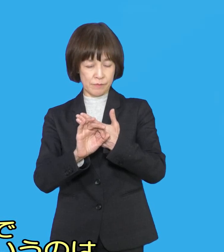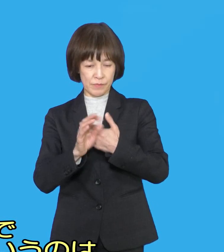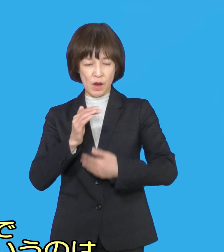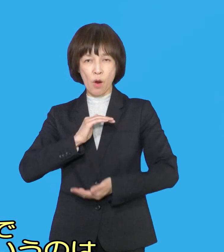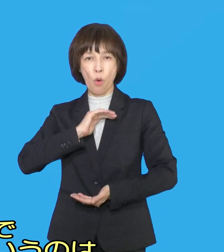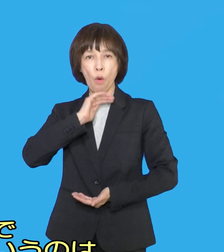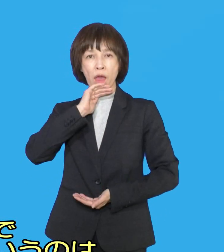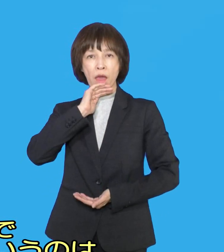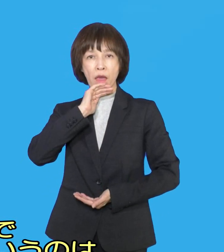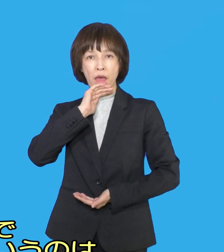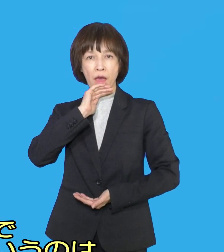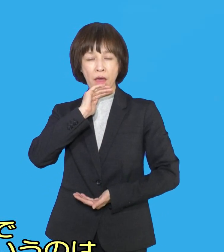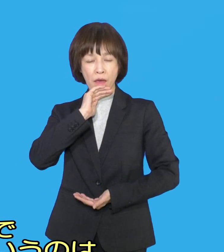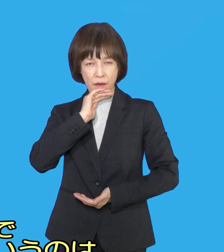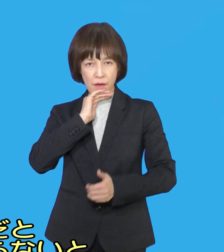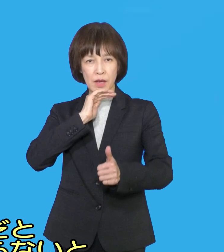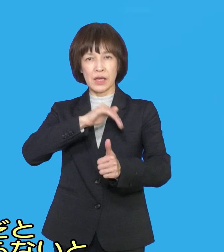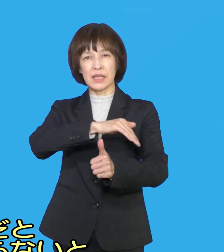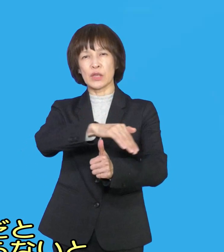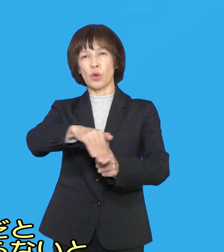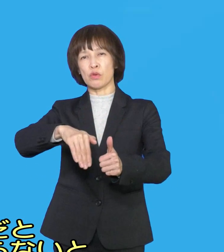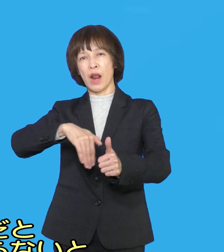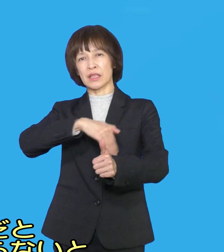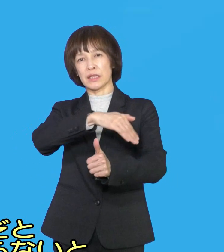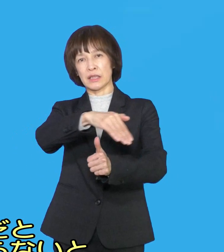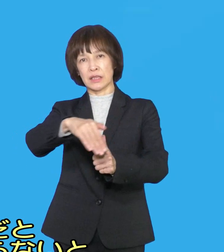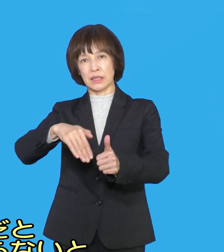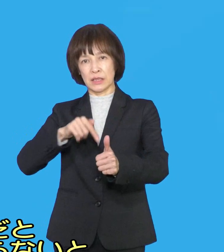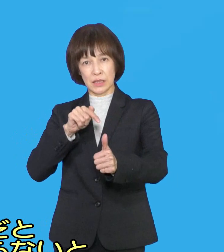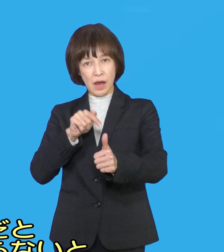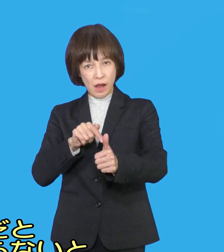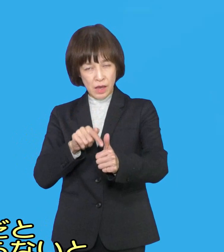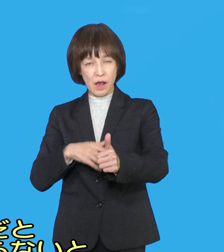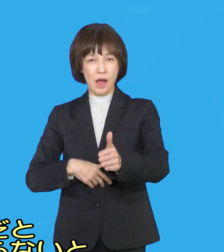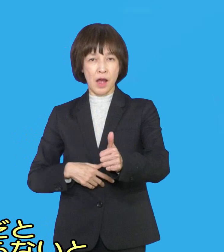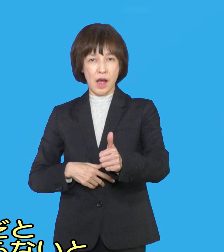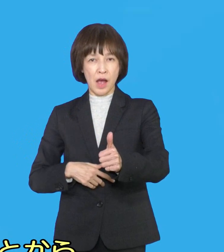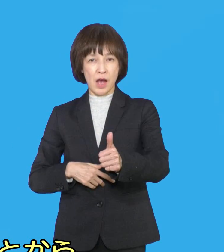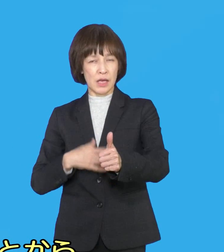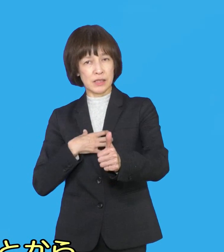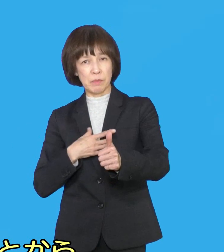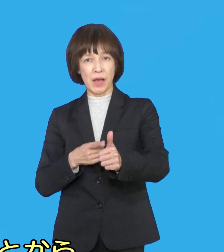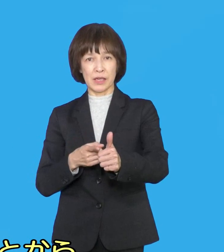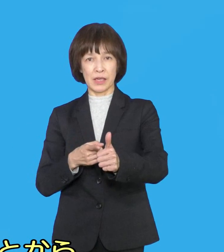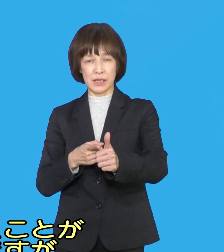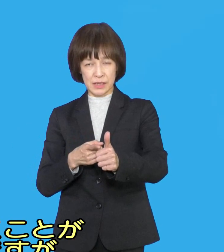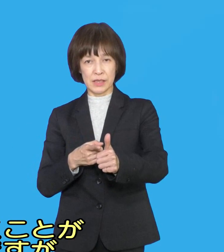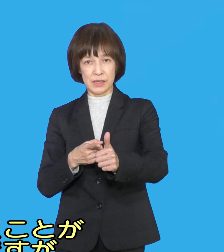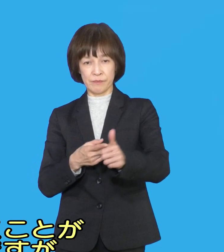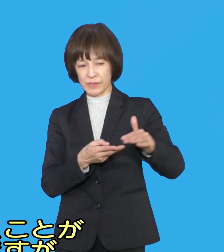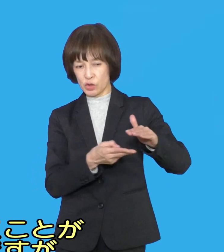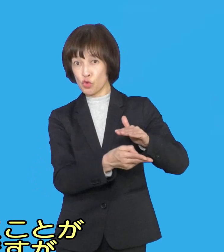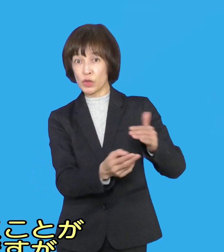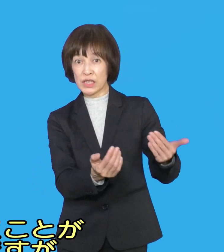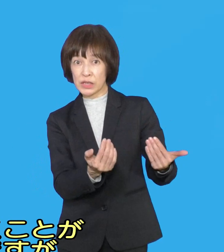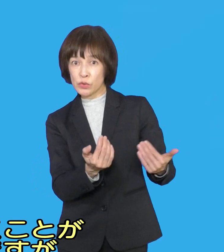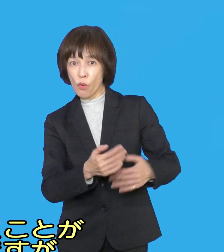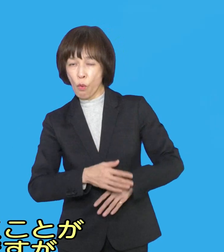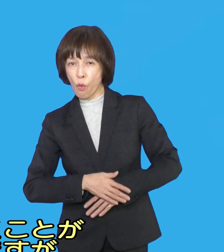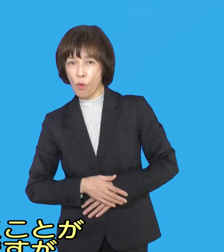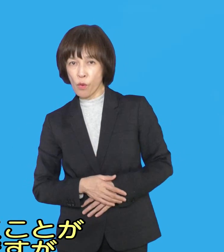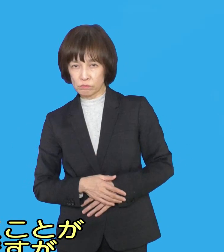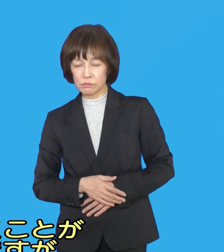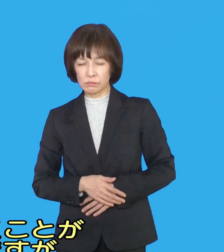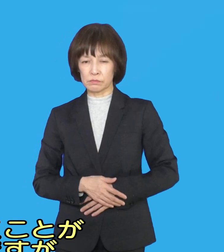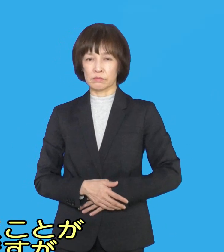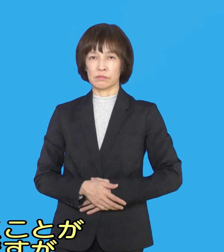高齢者の方で一人暮らしの方というのは、基本的にはお一人だと何があるかわからないと危ないということから入院をしていただく